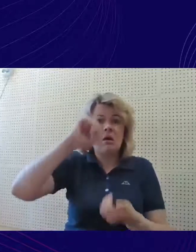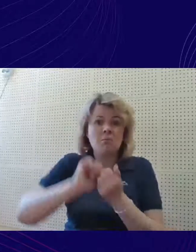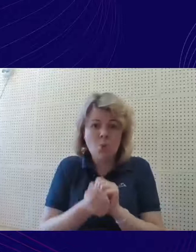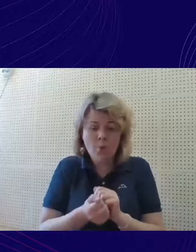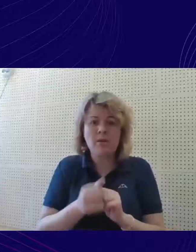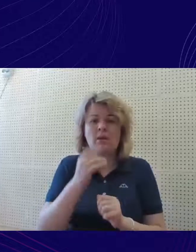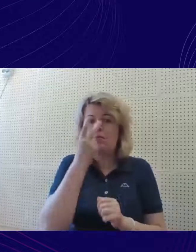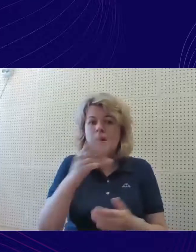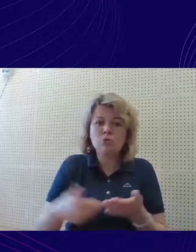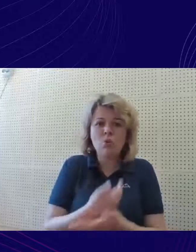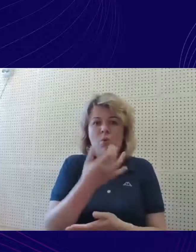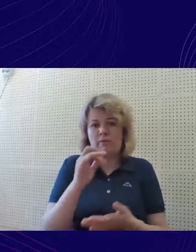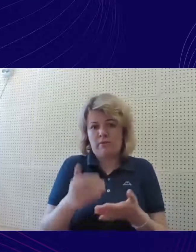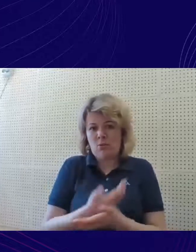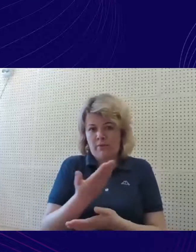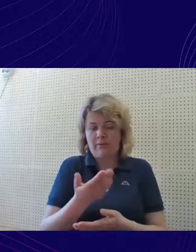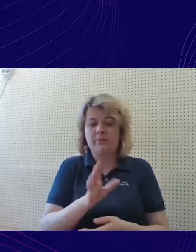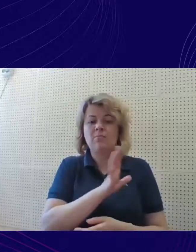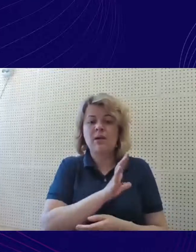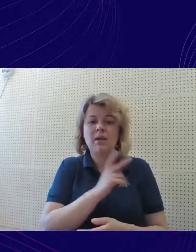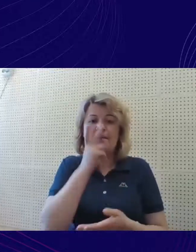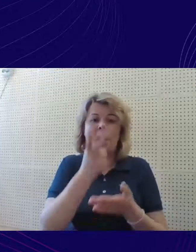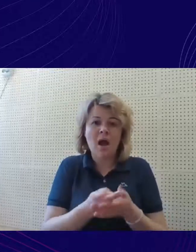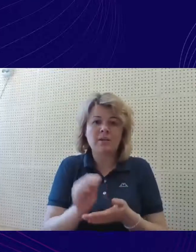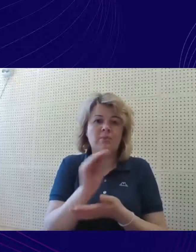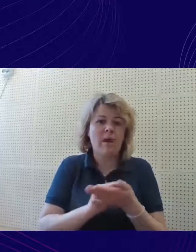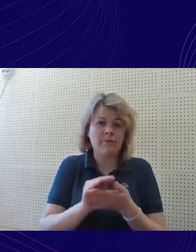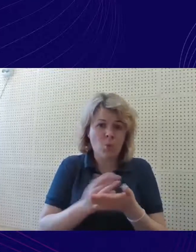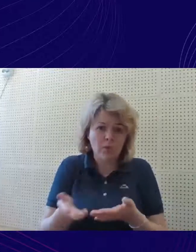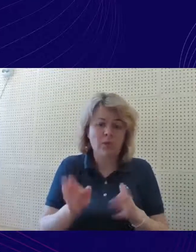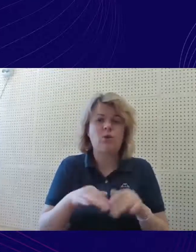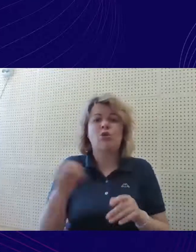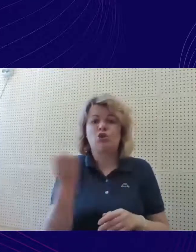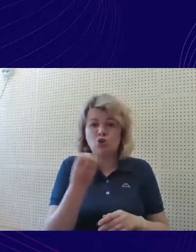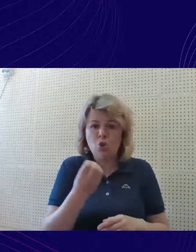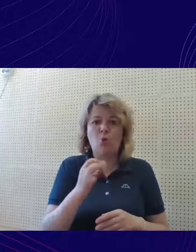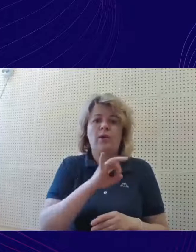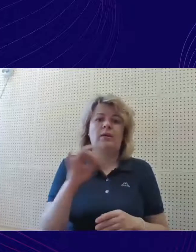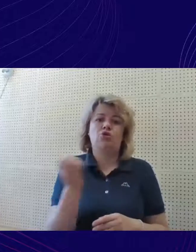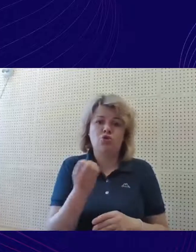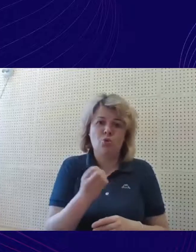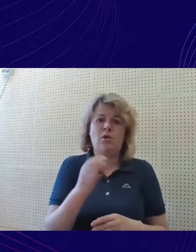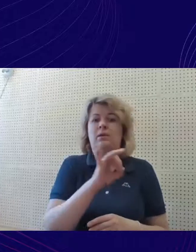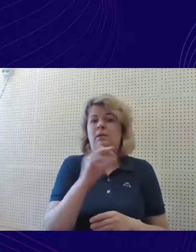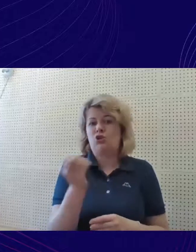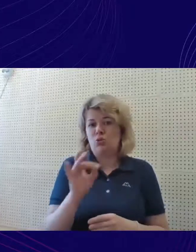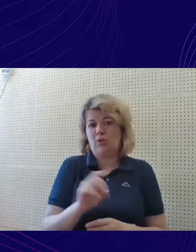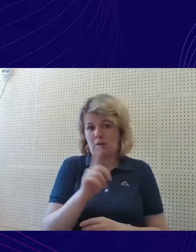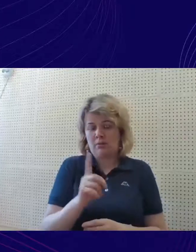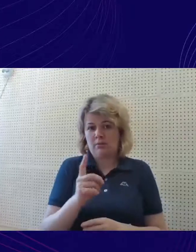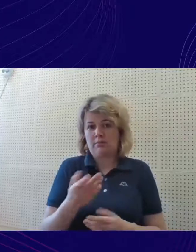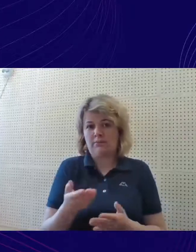Были показы повторные, еще, еще раз, еще раз. И,